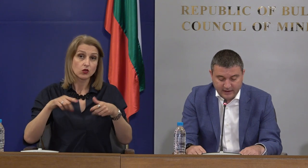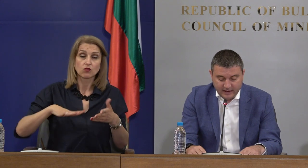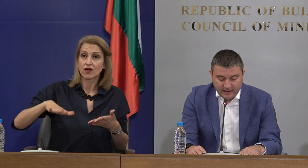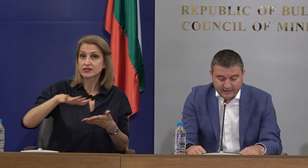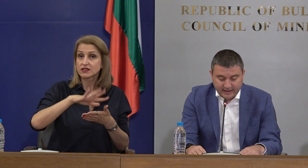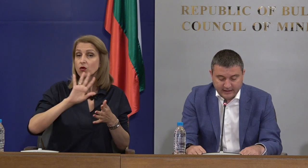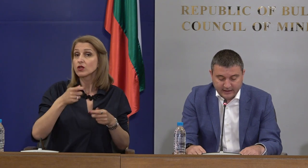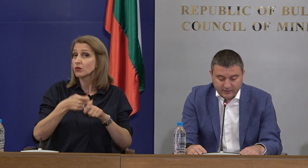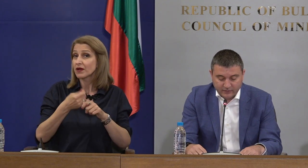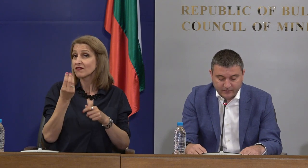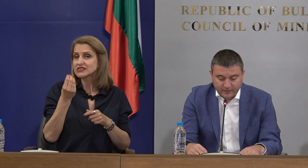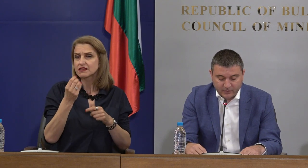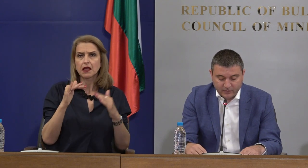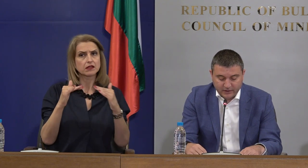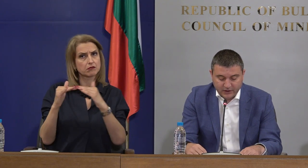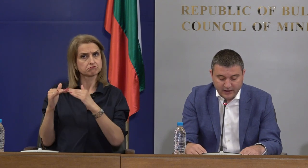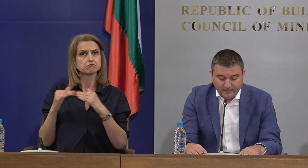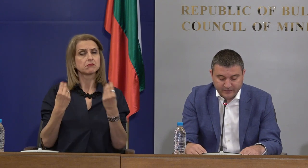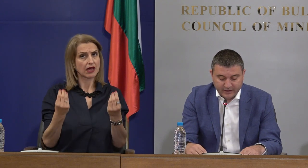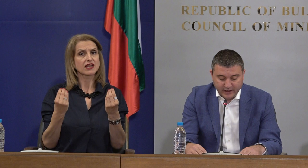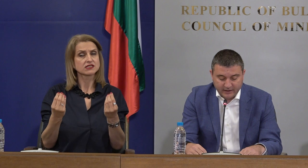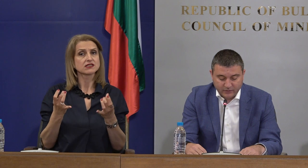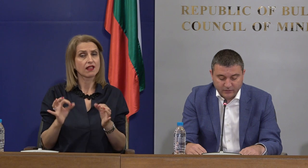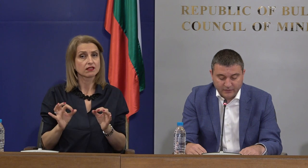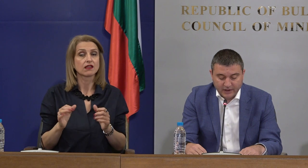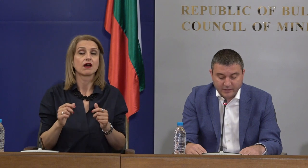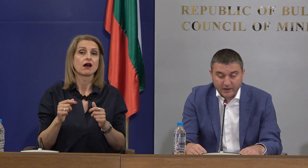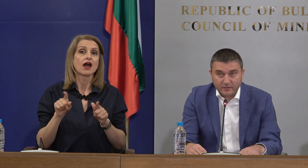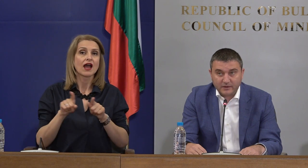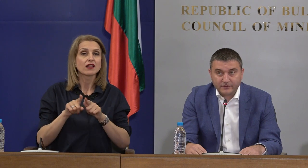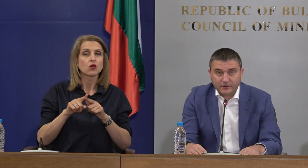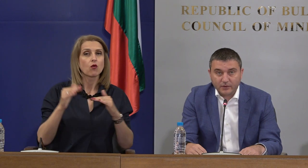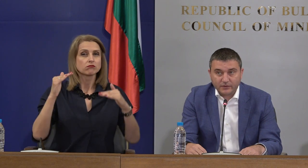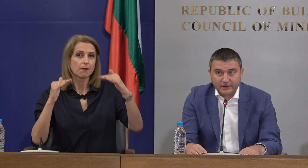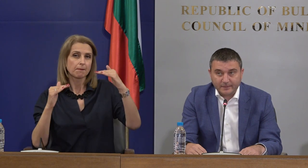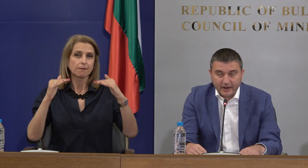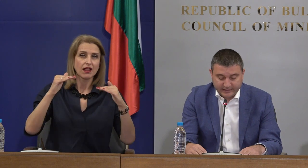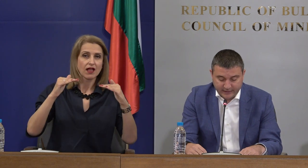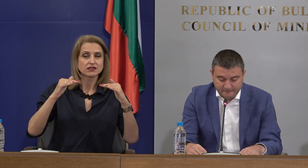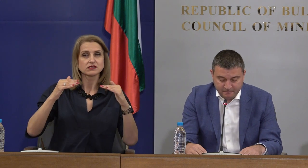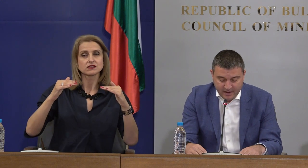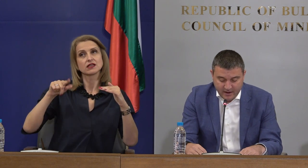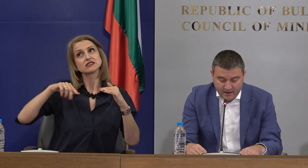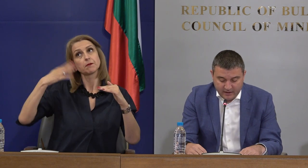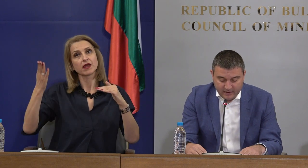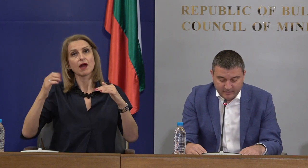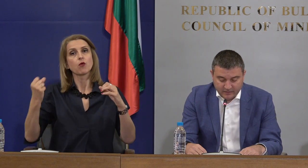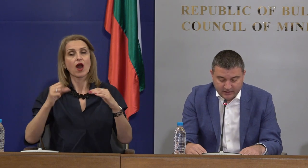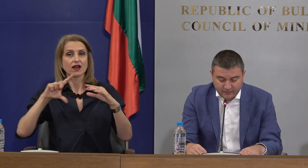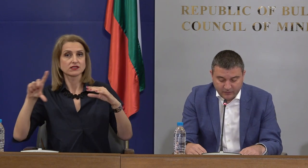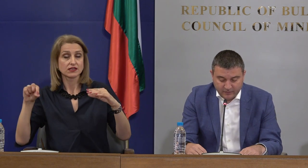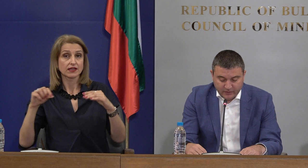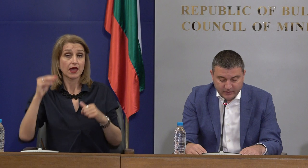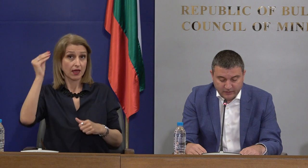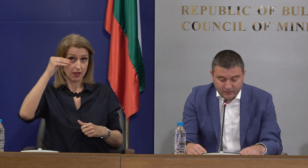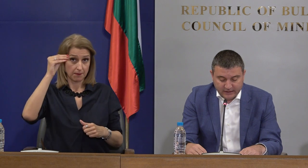цената резистентна както в абсолютно изражение, така и като коефициент спрямо балансовата стойност на акции. На